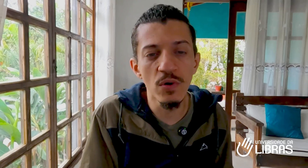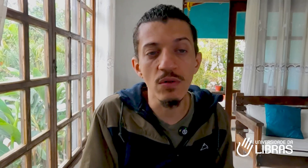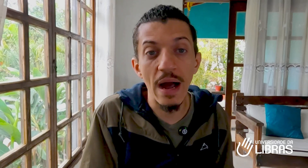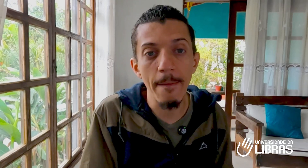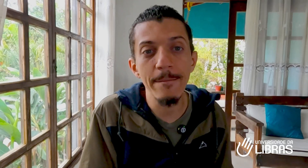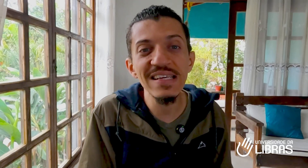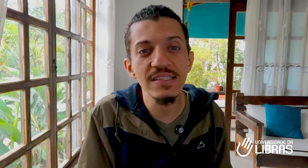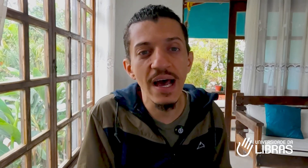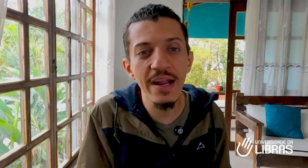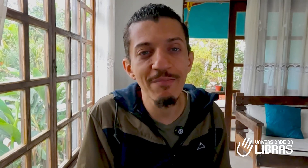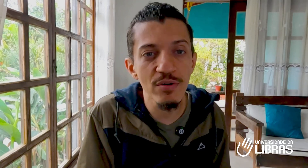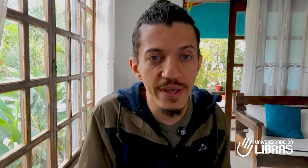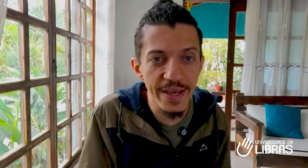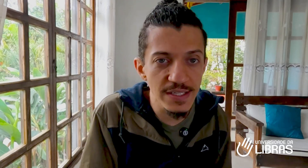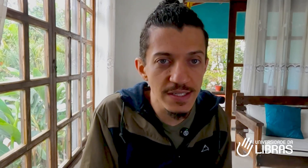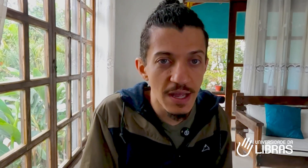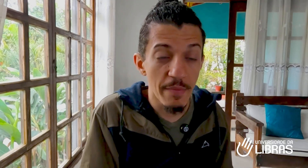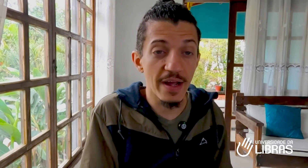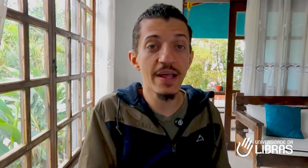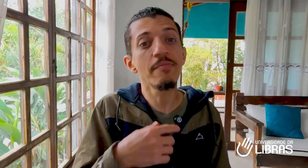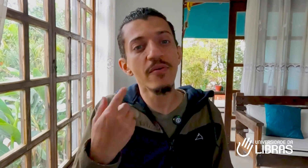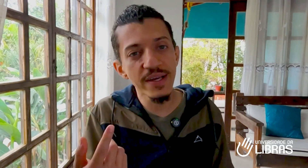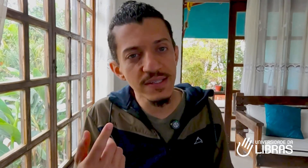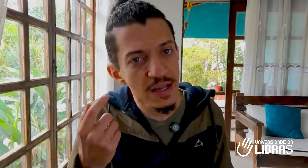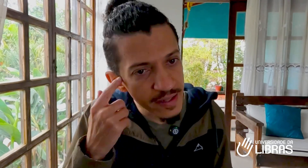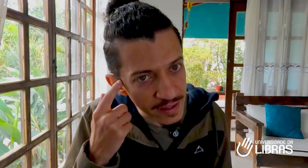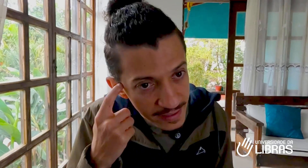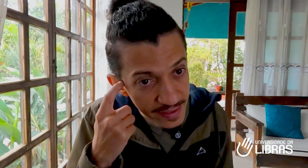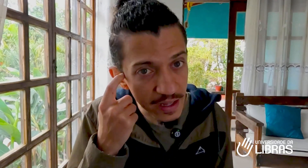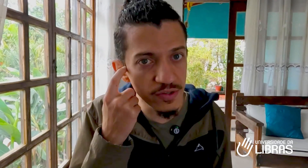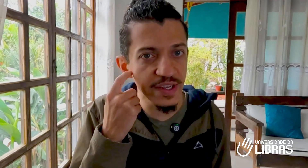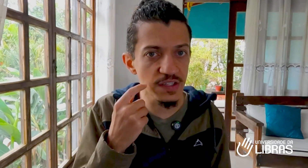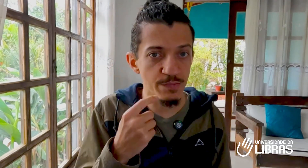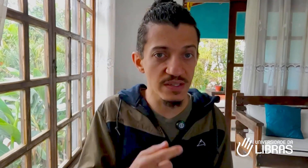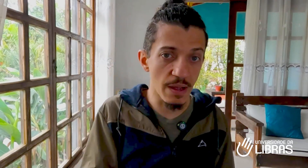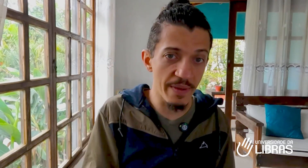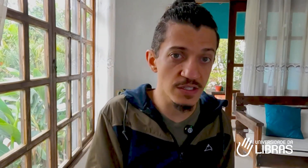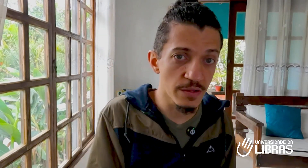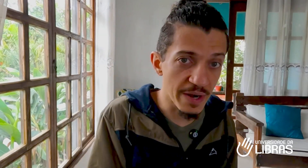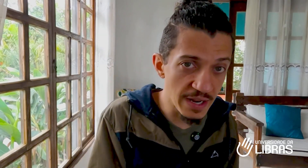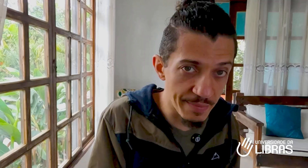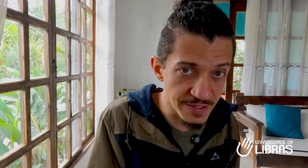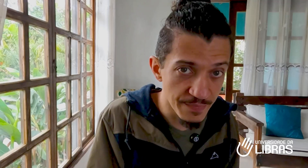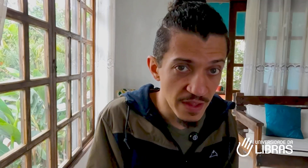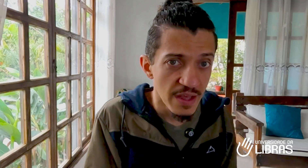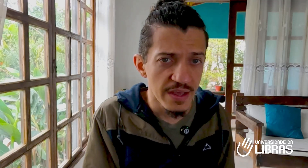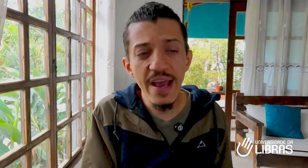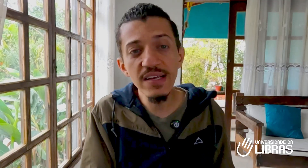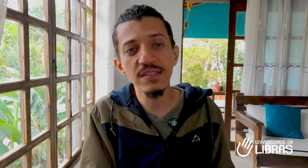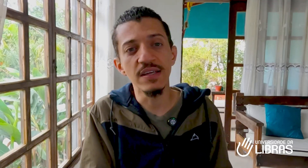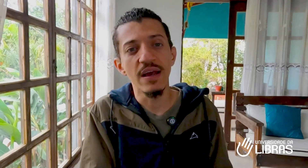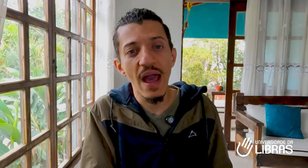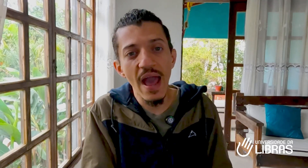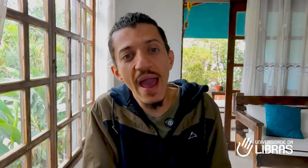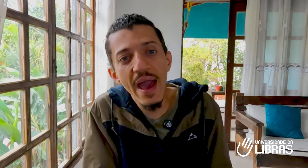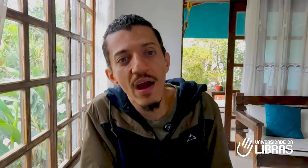a pensar em português para depois tentar traduzir esses pensamentos para Libras. E esse é um